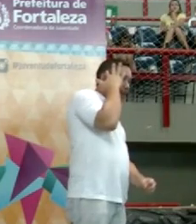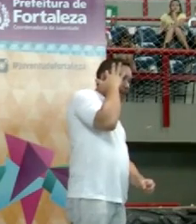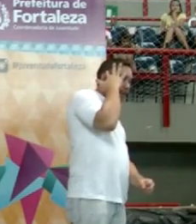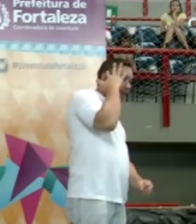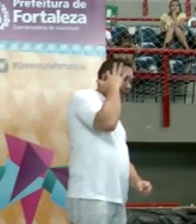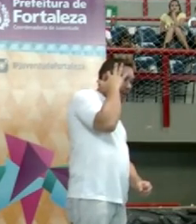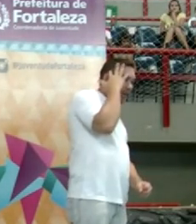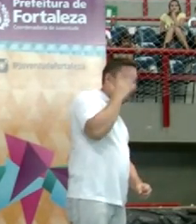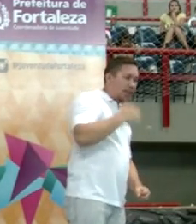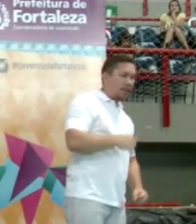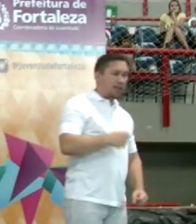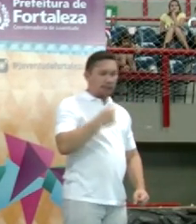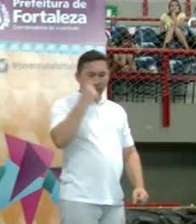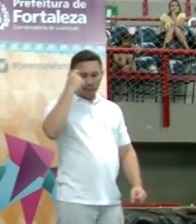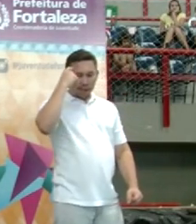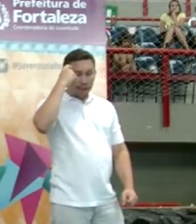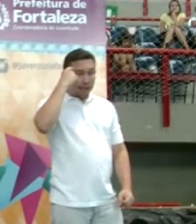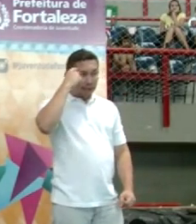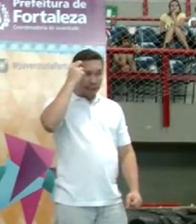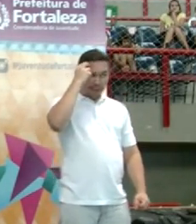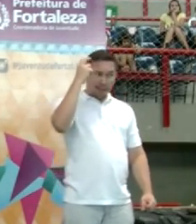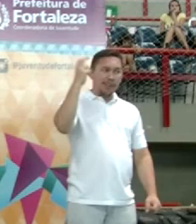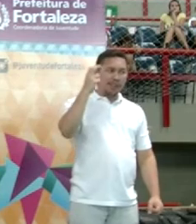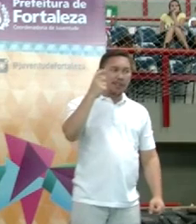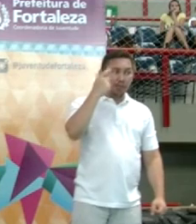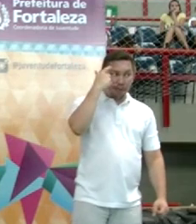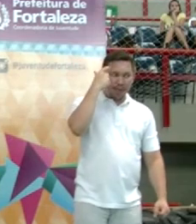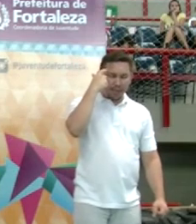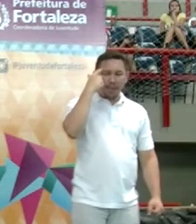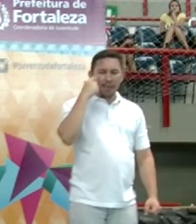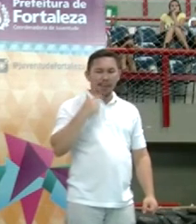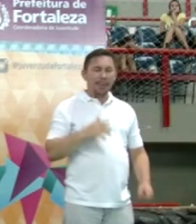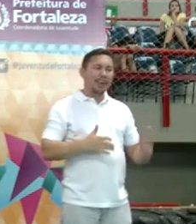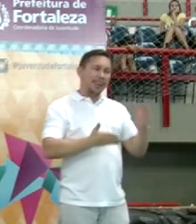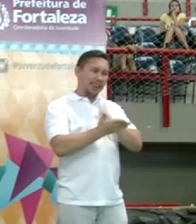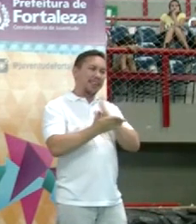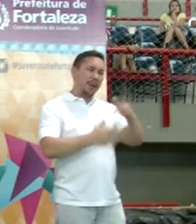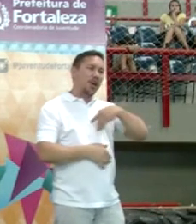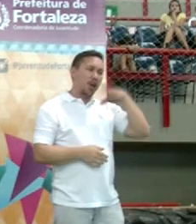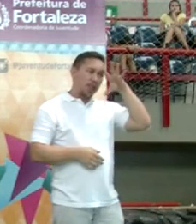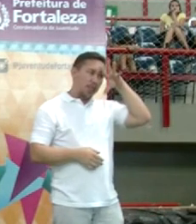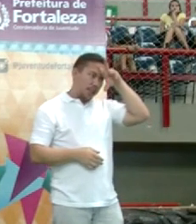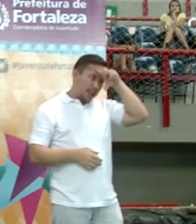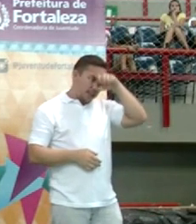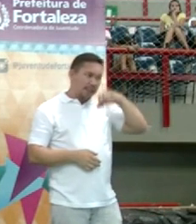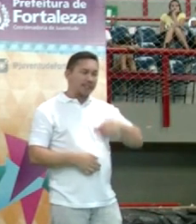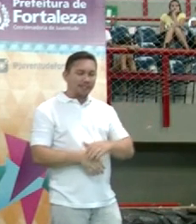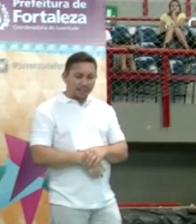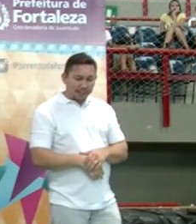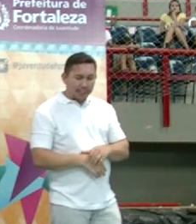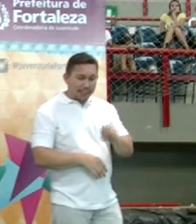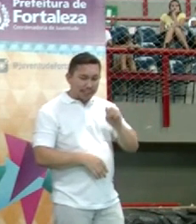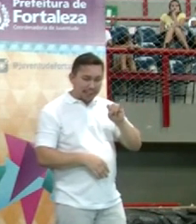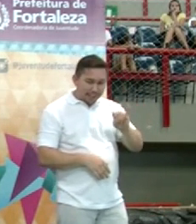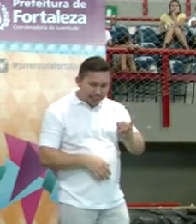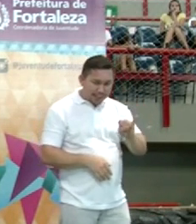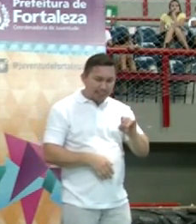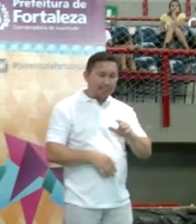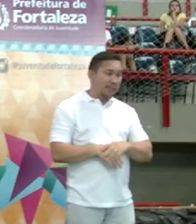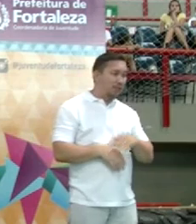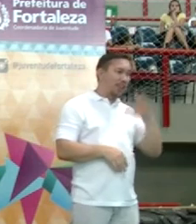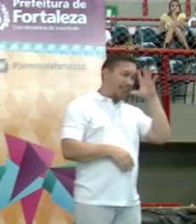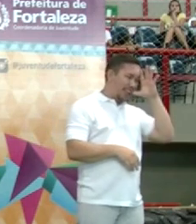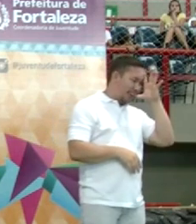do óleo, aquele cara esperto, que tem pessoas que não são muito rápidas de raciocínio. Se for aquele cara meio um